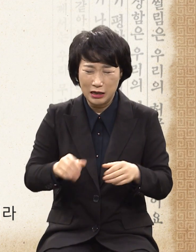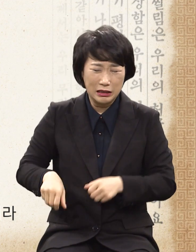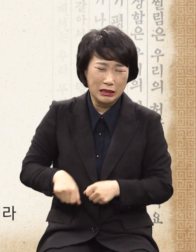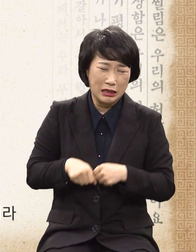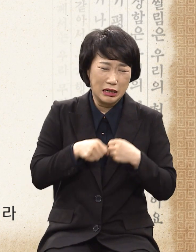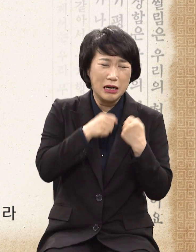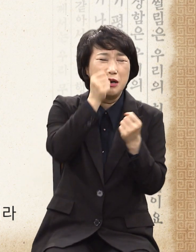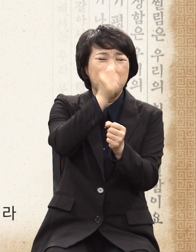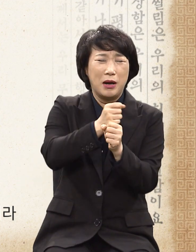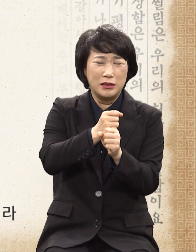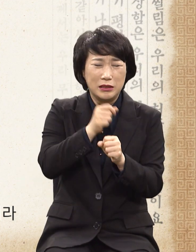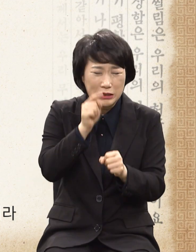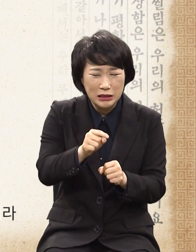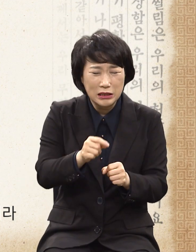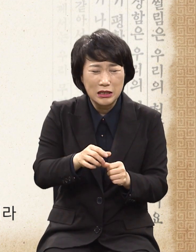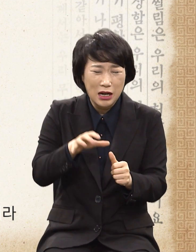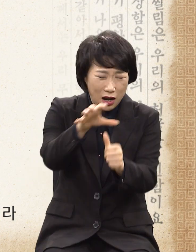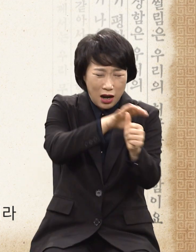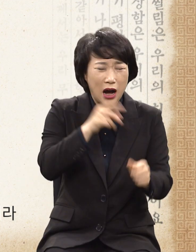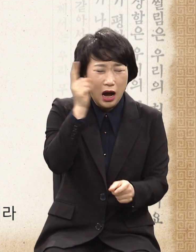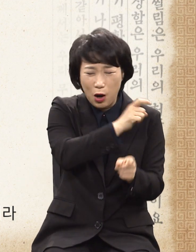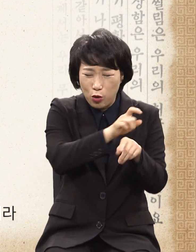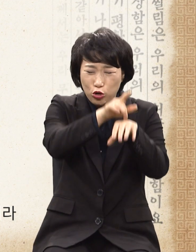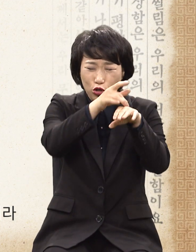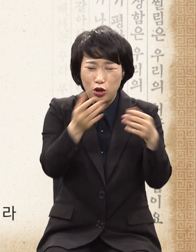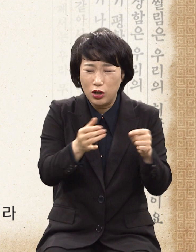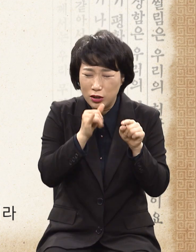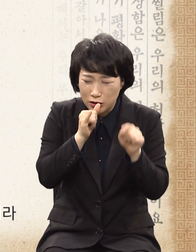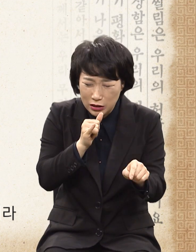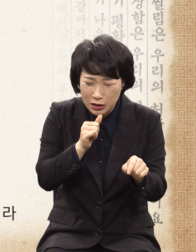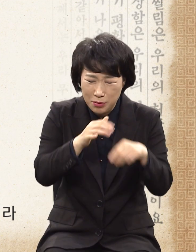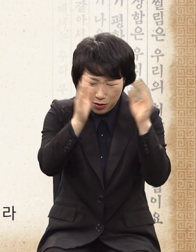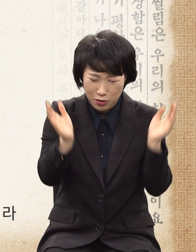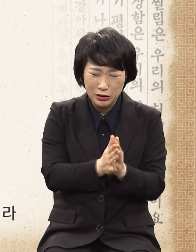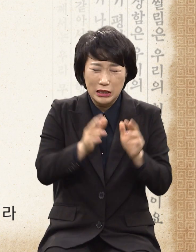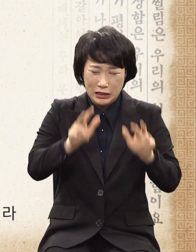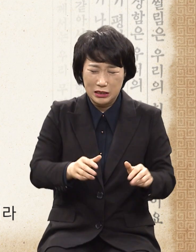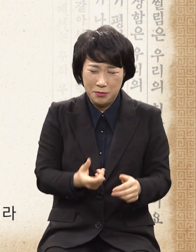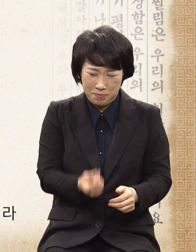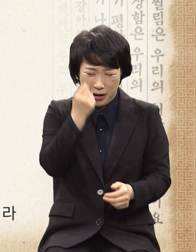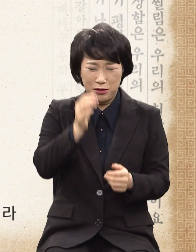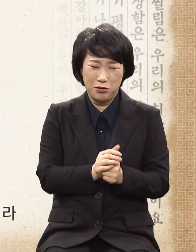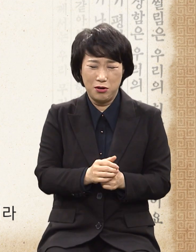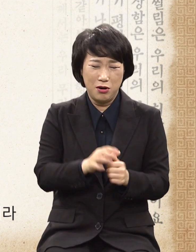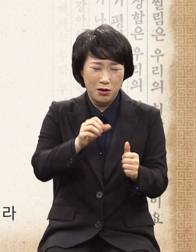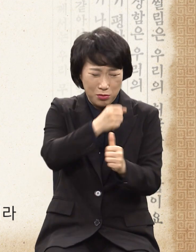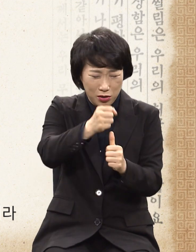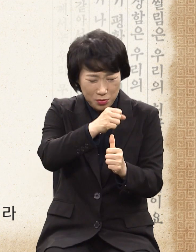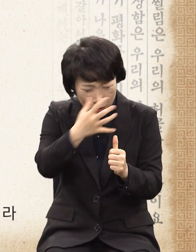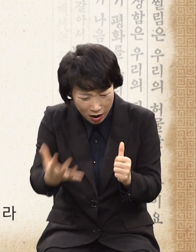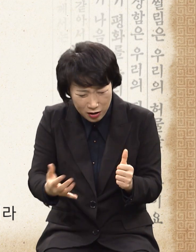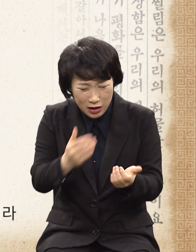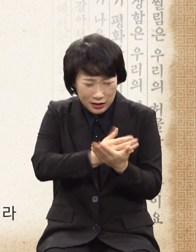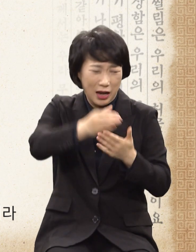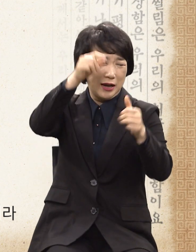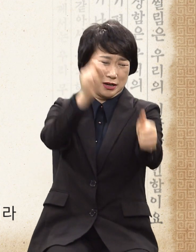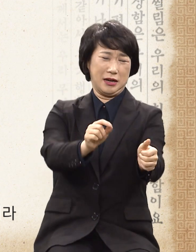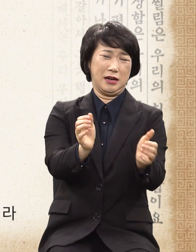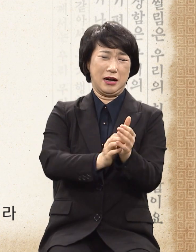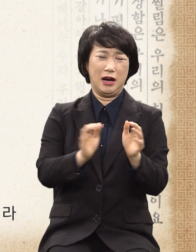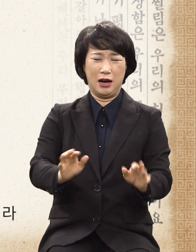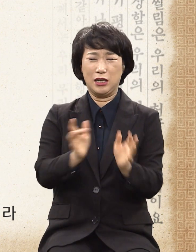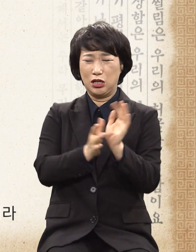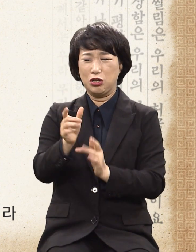나태고 게으르게 만드는 절박한 마귀 사단 귀신아, 너는 지금 당장에 묶음을 놓고 떠나갈지어다.